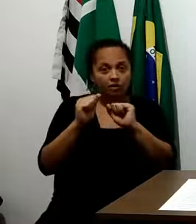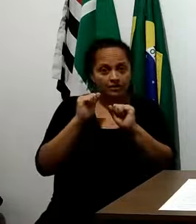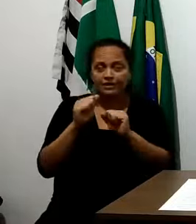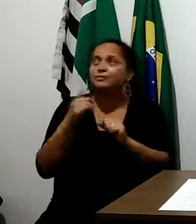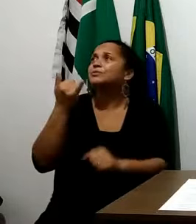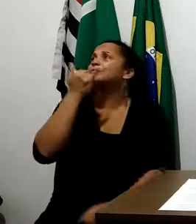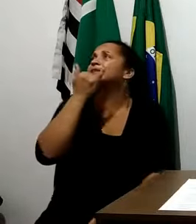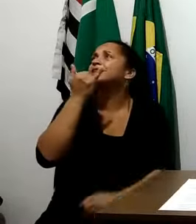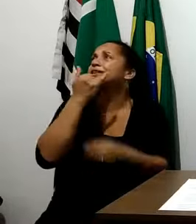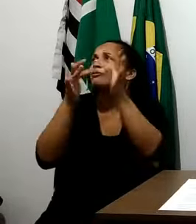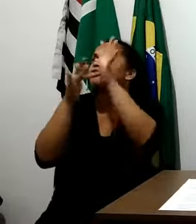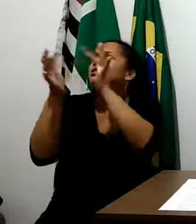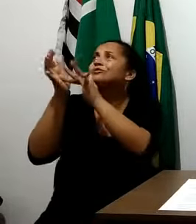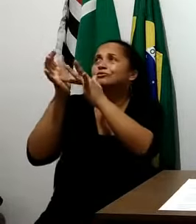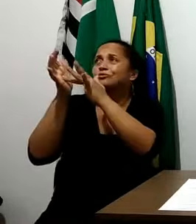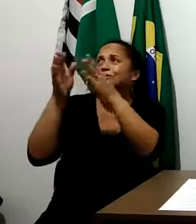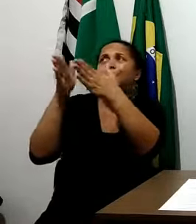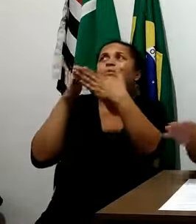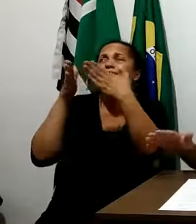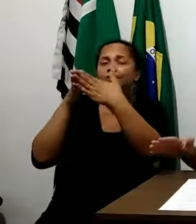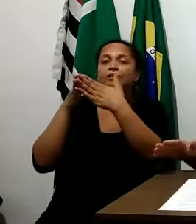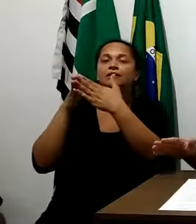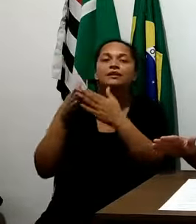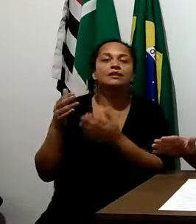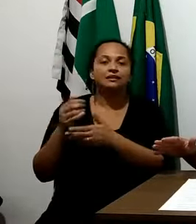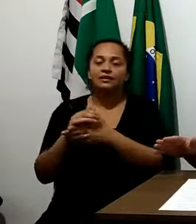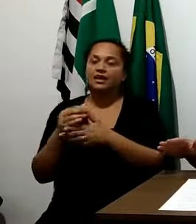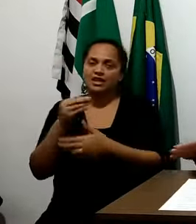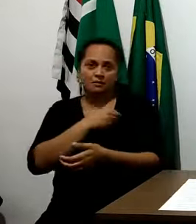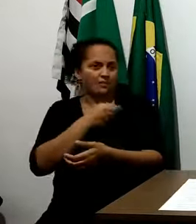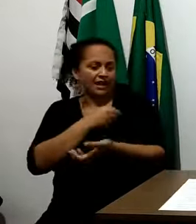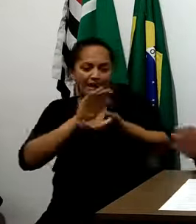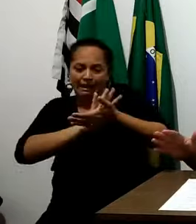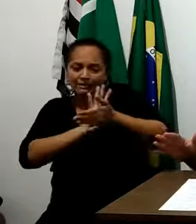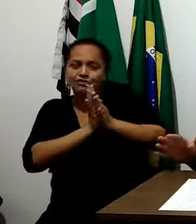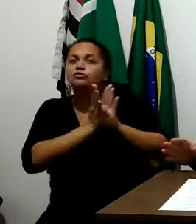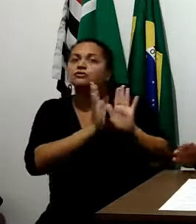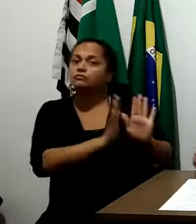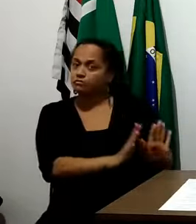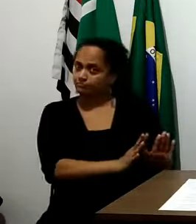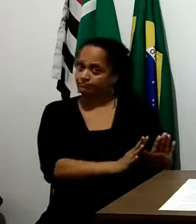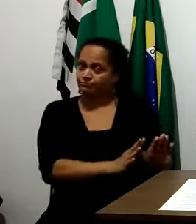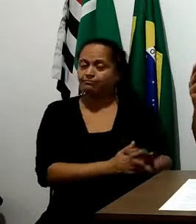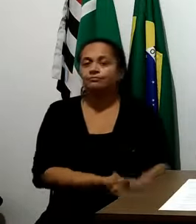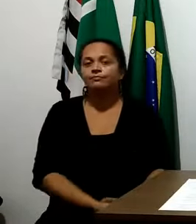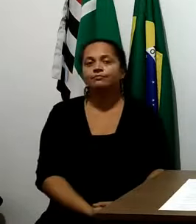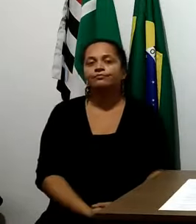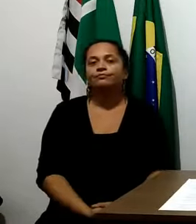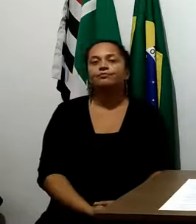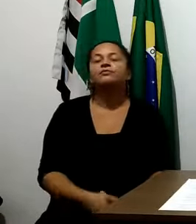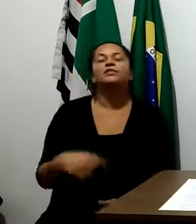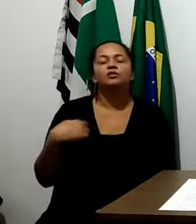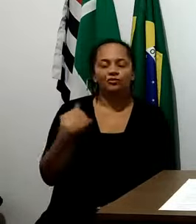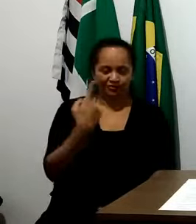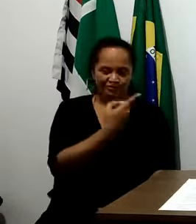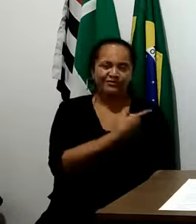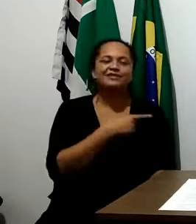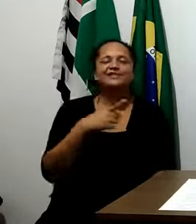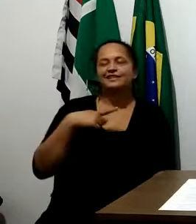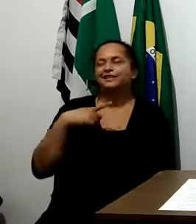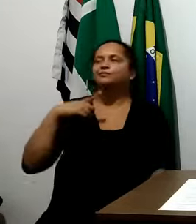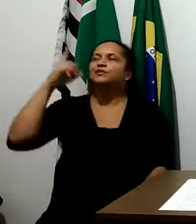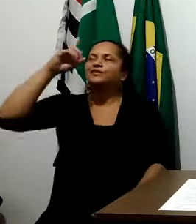e esta barreira está derrubada. A única coisa que tem é um Deus amoroso, é